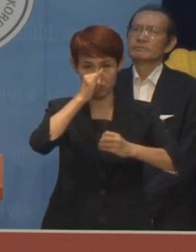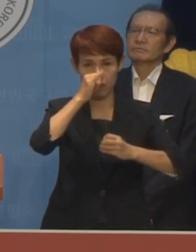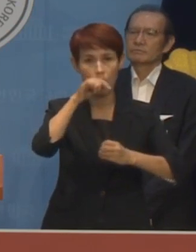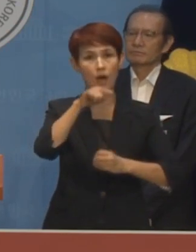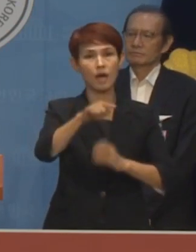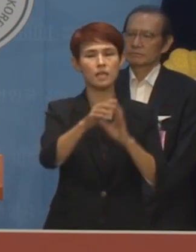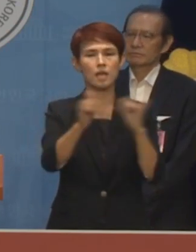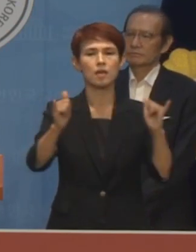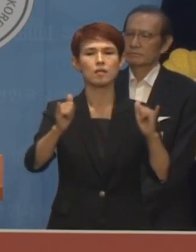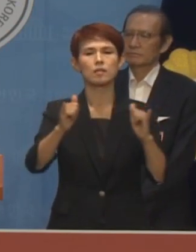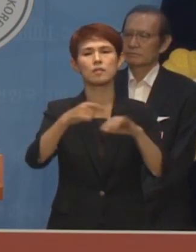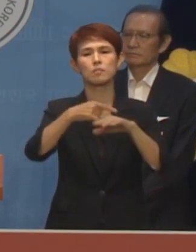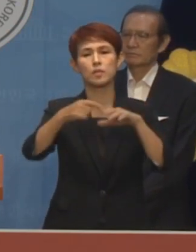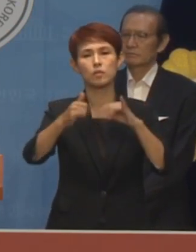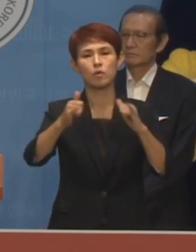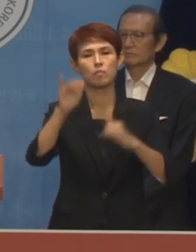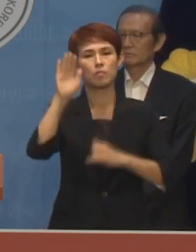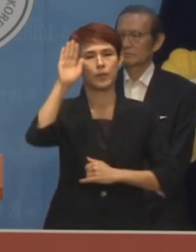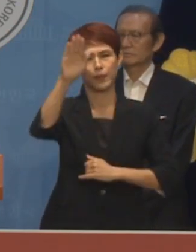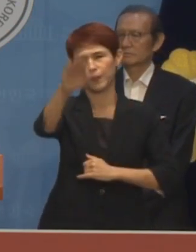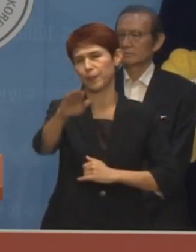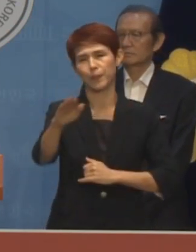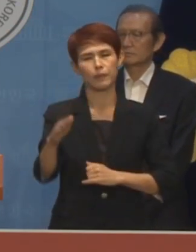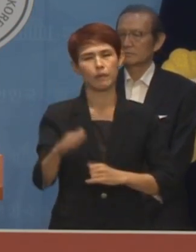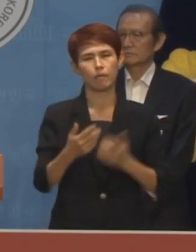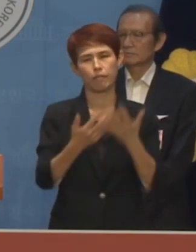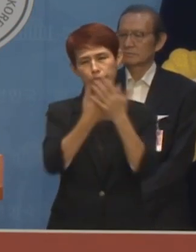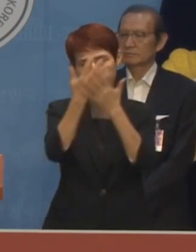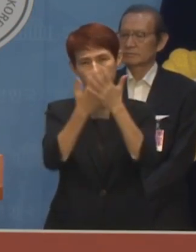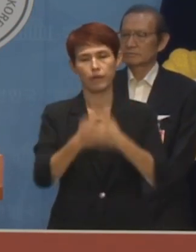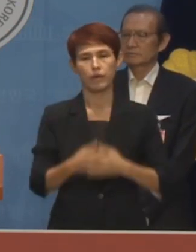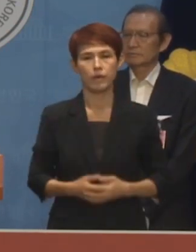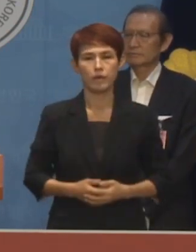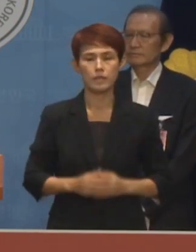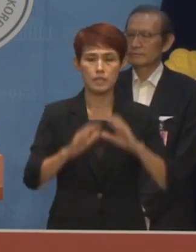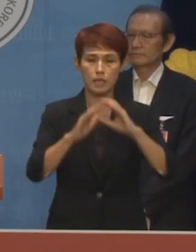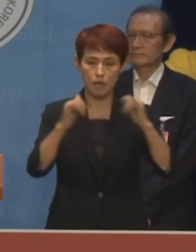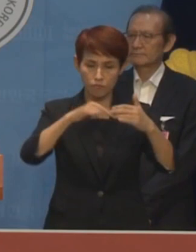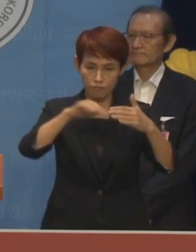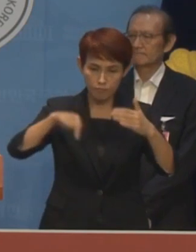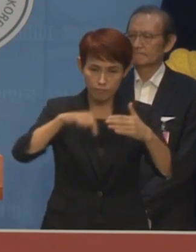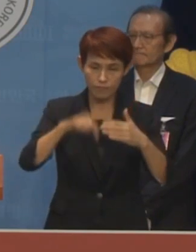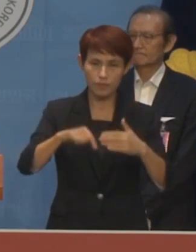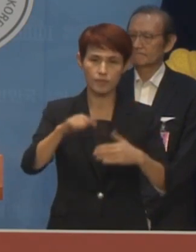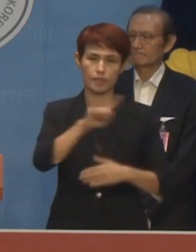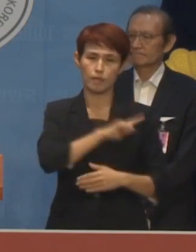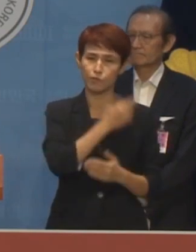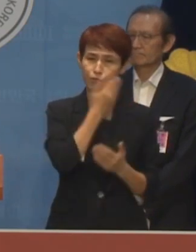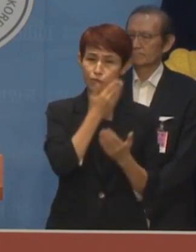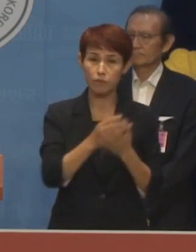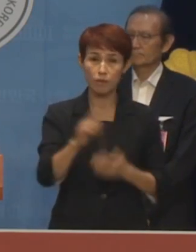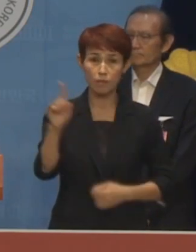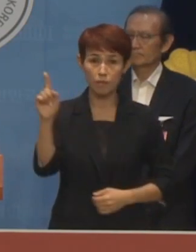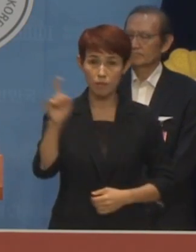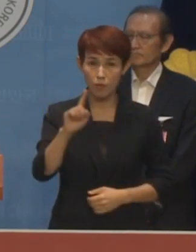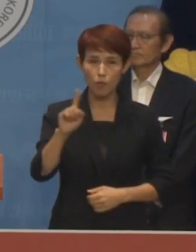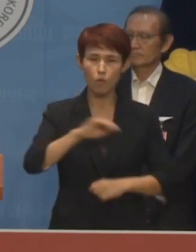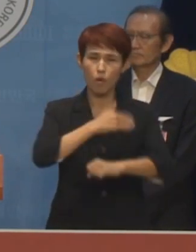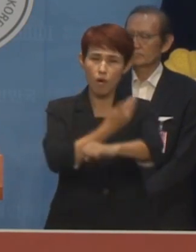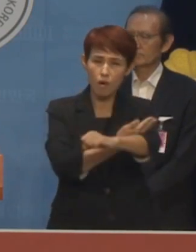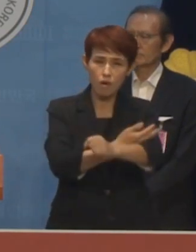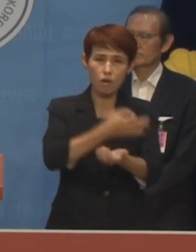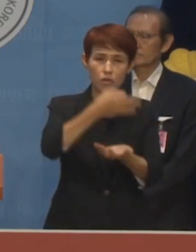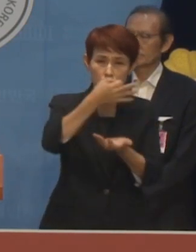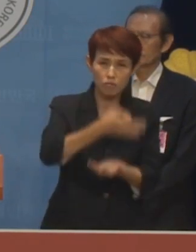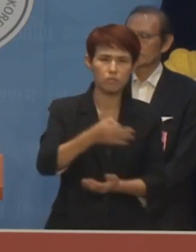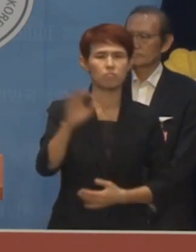그 민족의 미래는 없는 것입니다. 인간이 가지고 있는 것 중 가장 소중하고 귀중한 권력도 재물도